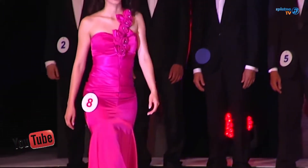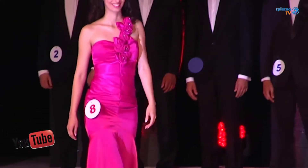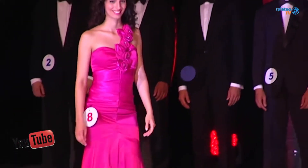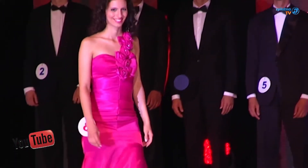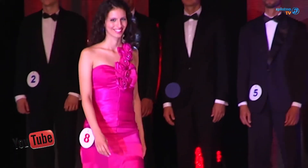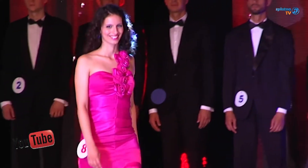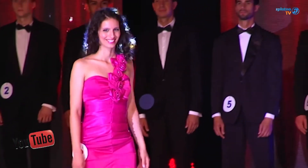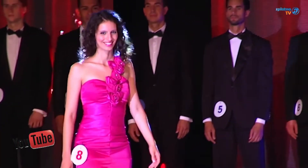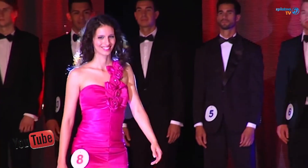melody.